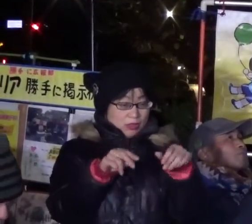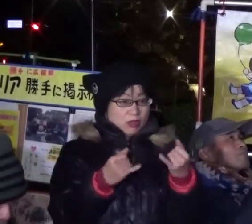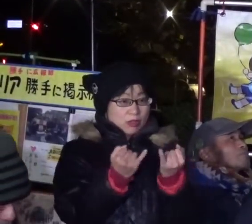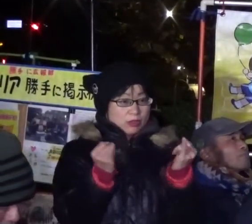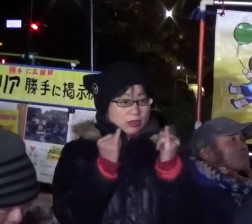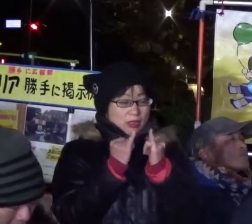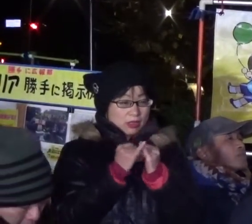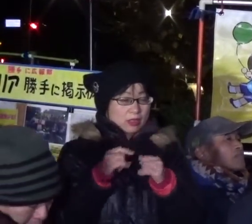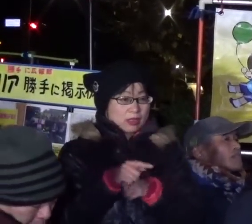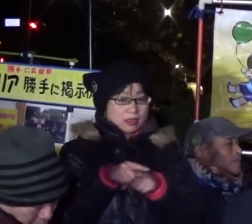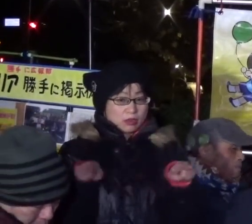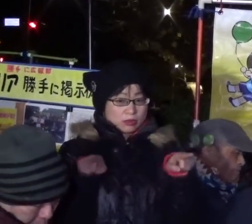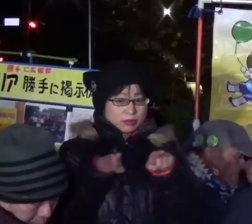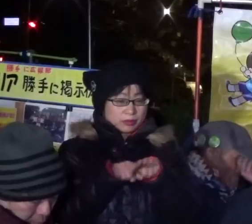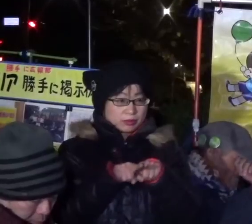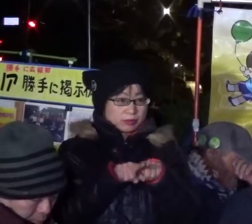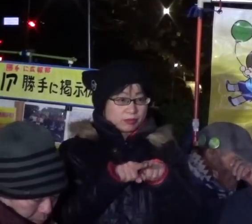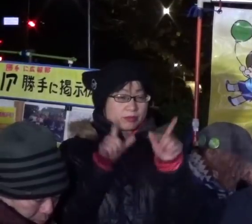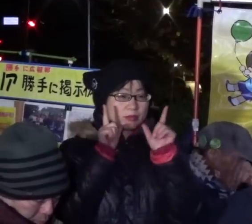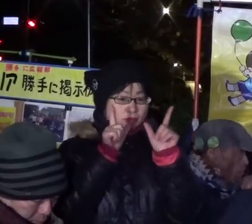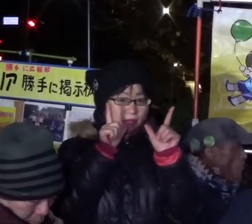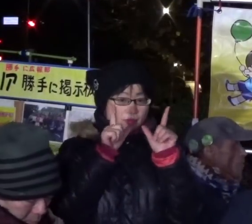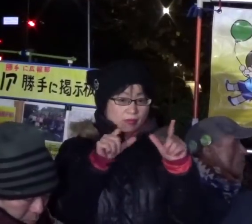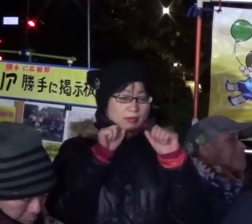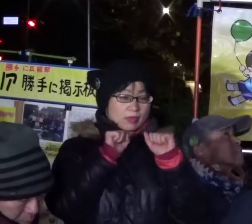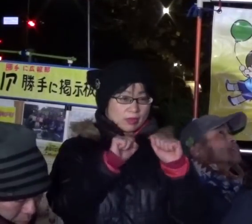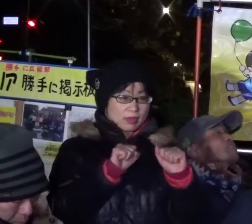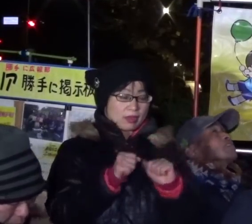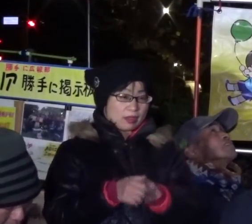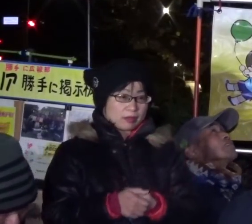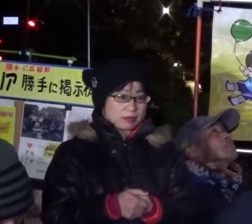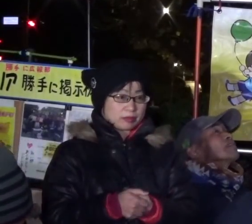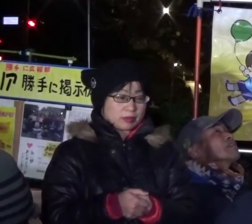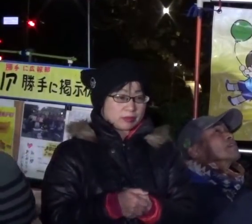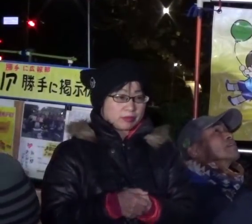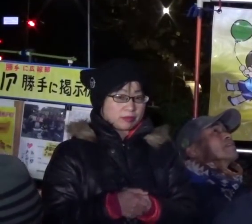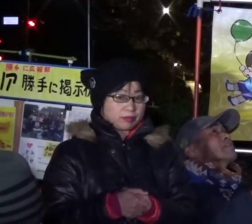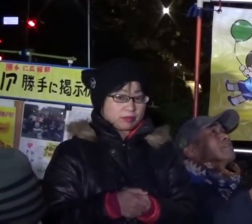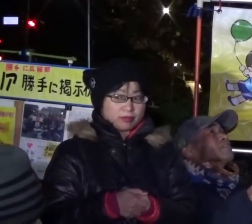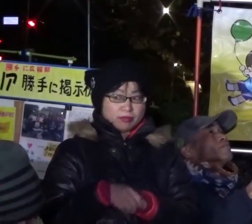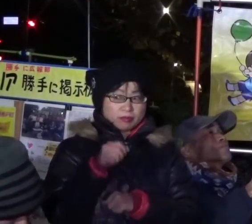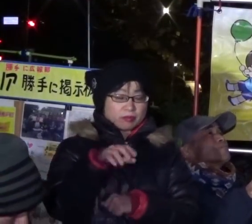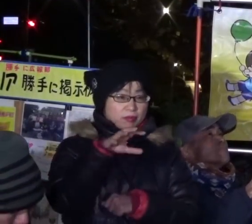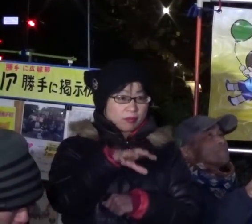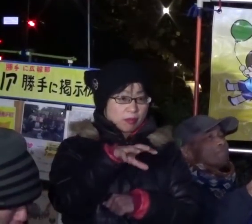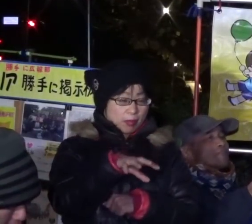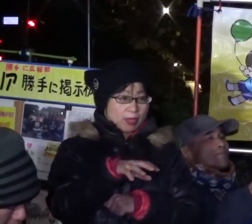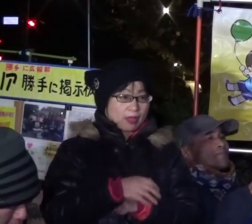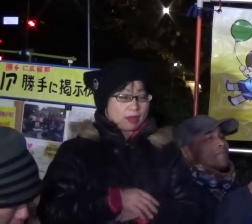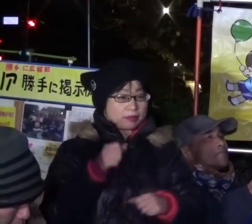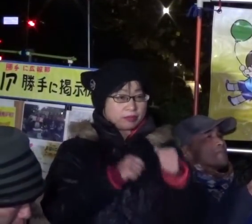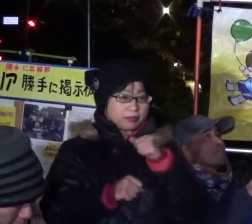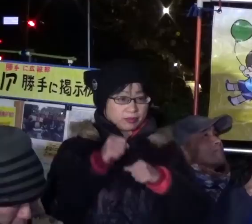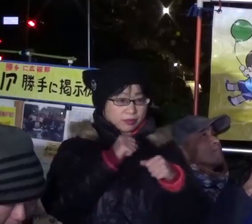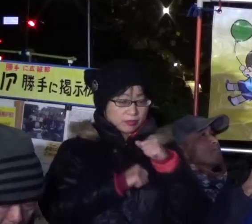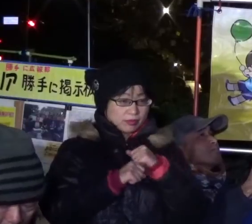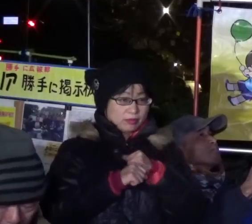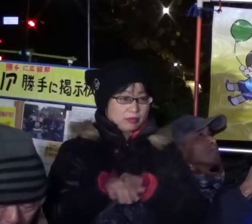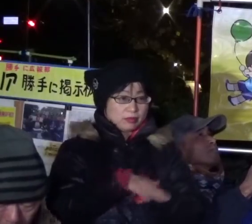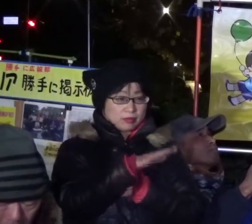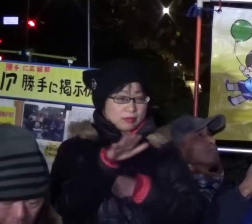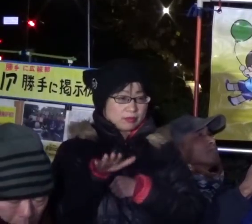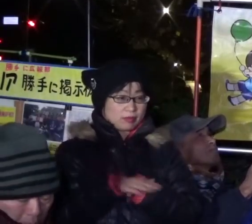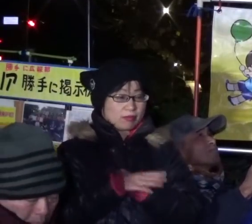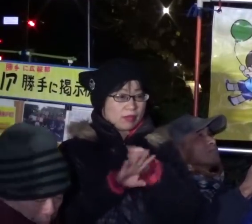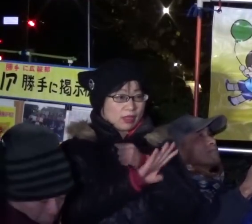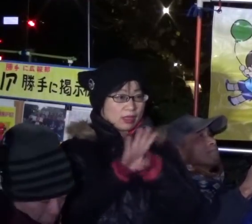皆さんと一緒にいろんなアピールをさせていただきました。そういう点ではここは自由にみんなが